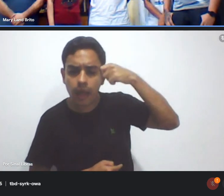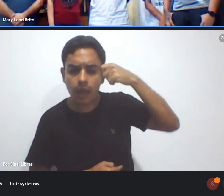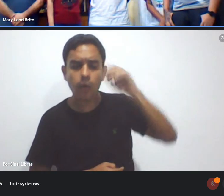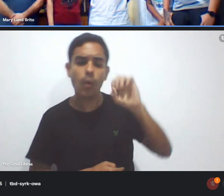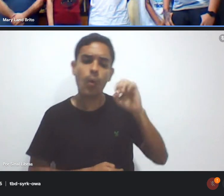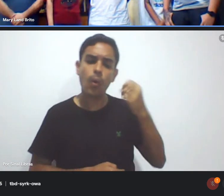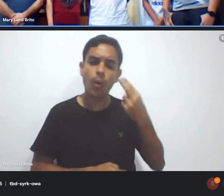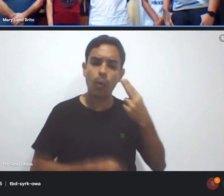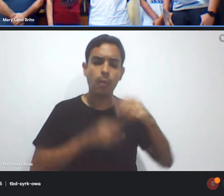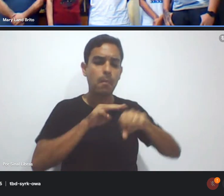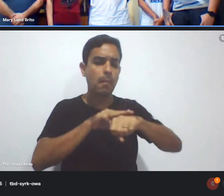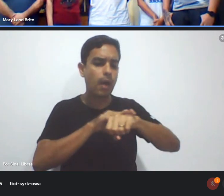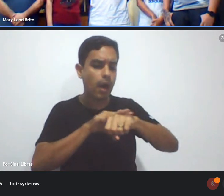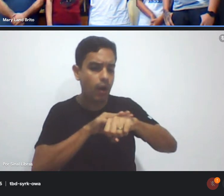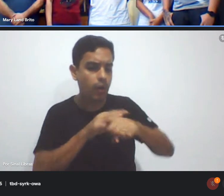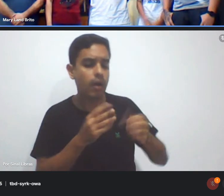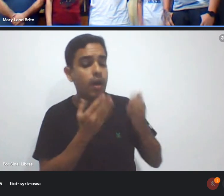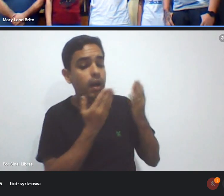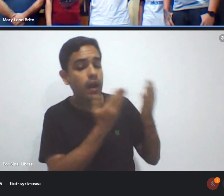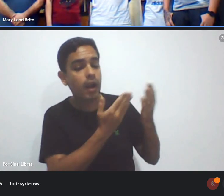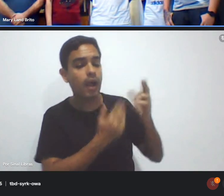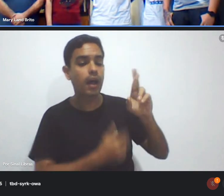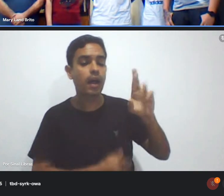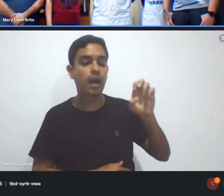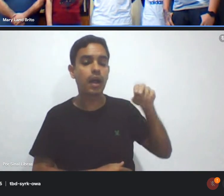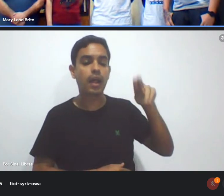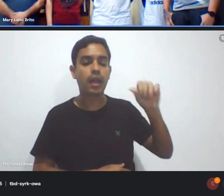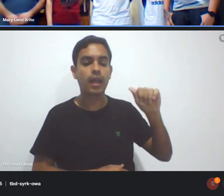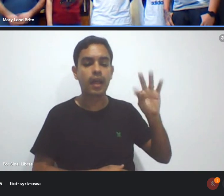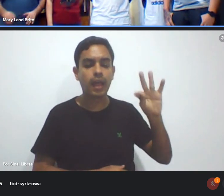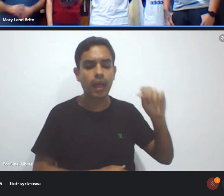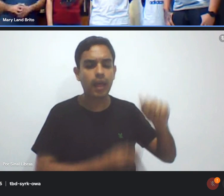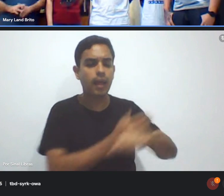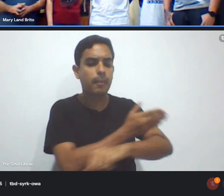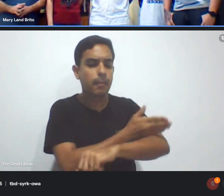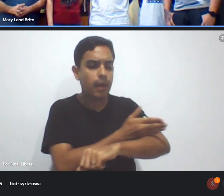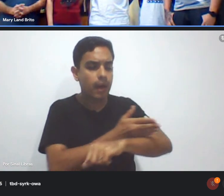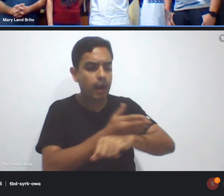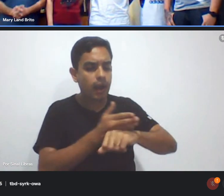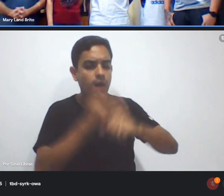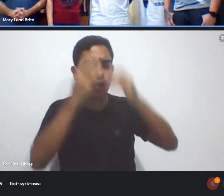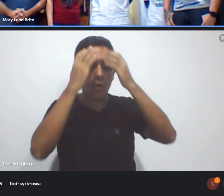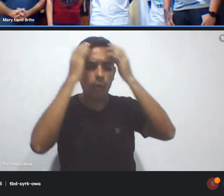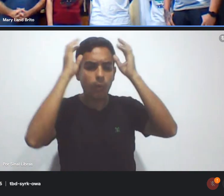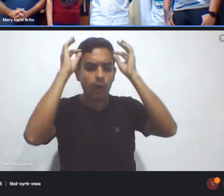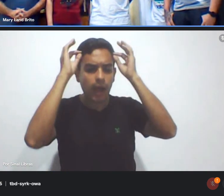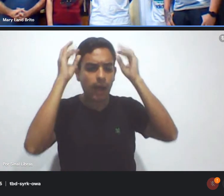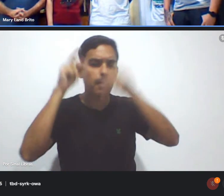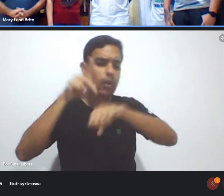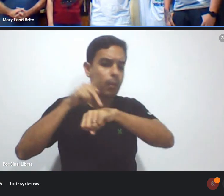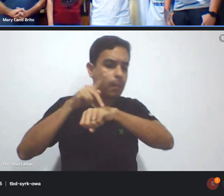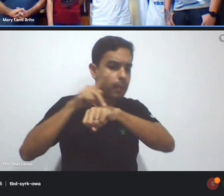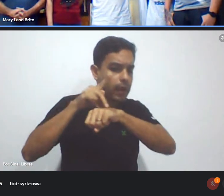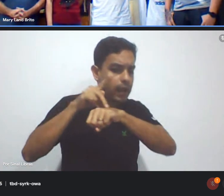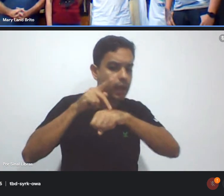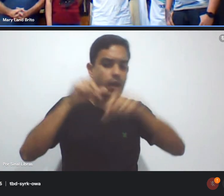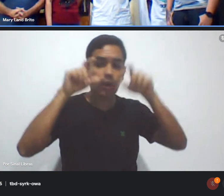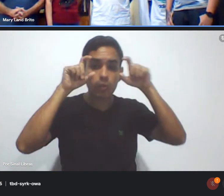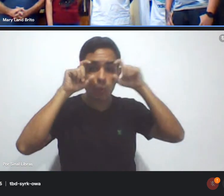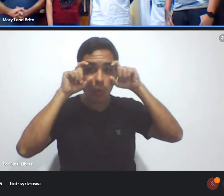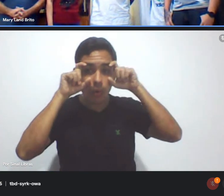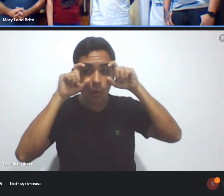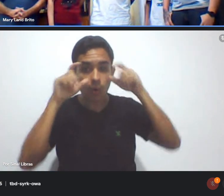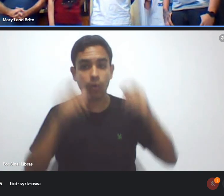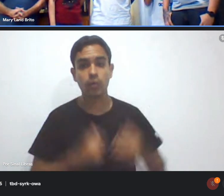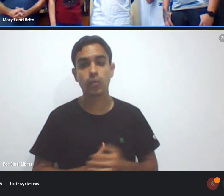branca. A Renata é uma menina branca, de cabelo preto e corte moderno, óculos,